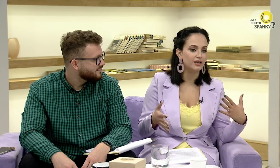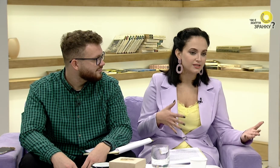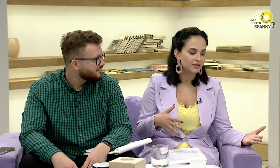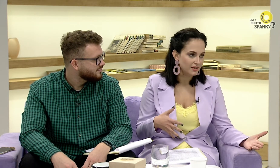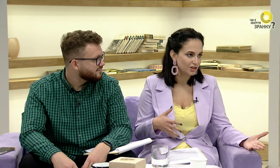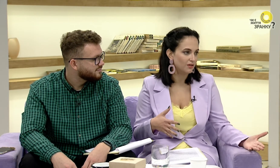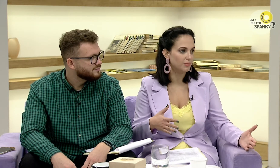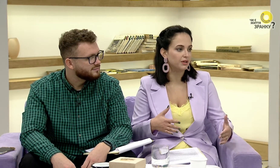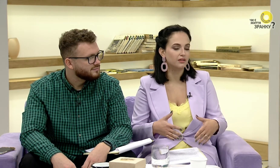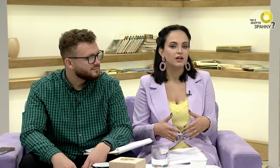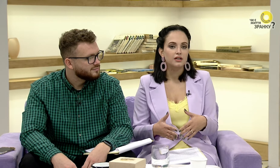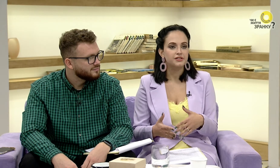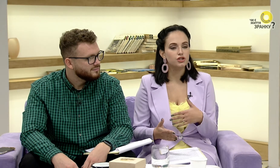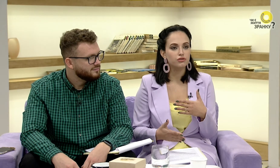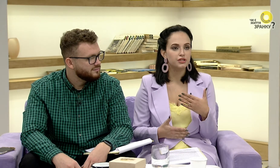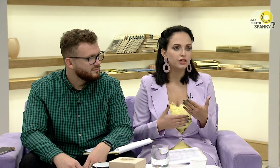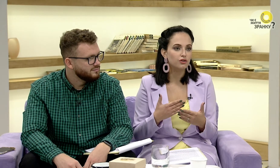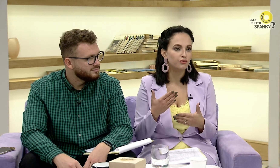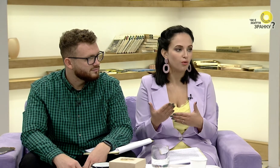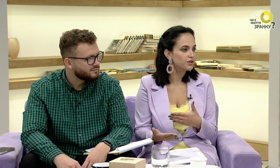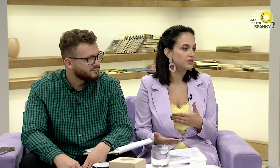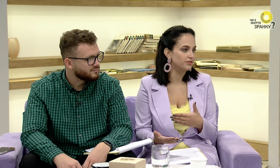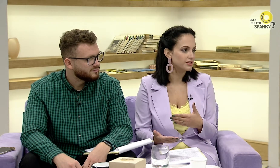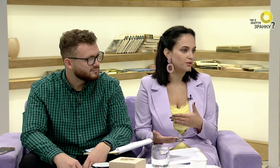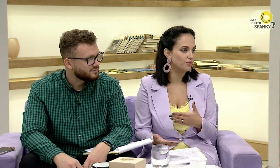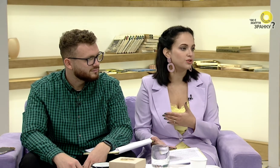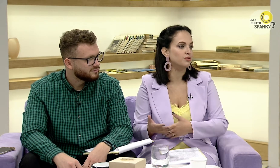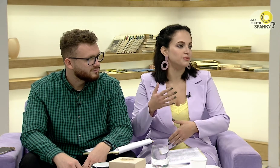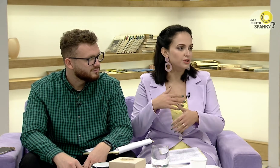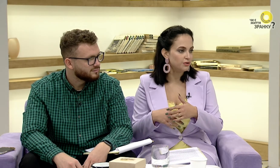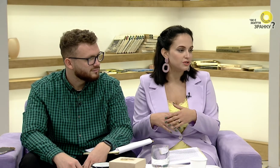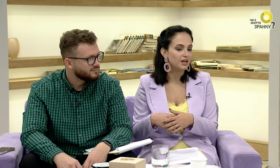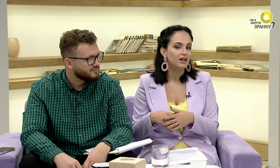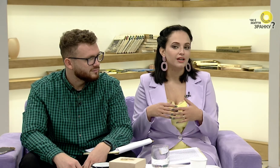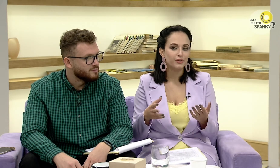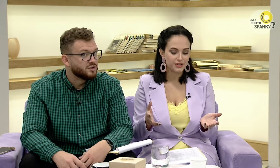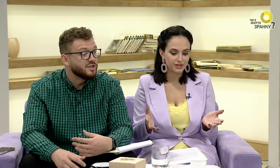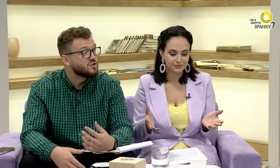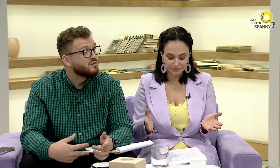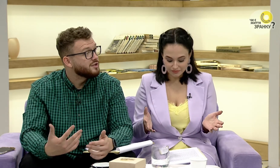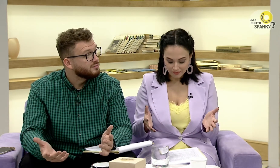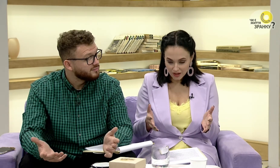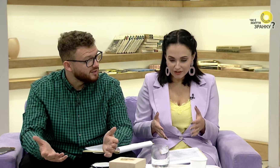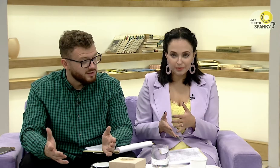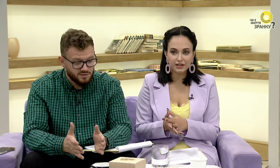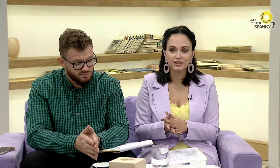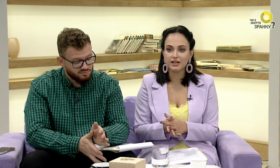і складні слова, наприклад, ті, що тільки-но входять в лексикон, що змінюються. І ось модернізовані. Ви перекладач